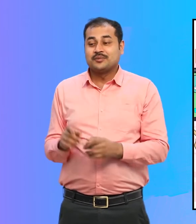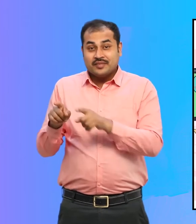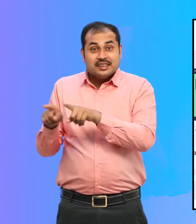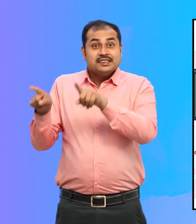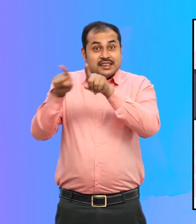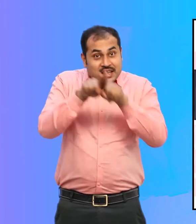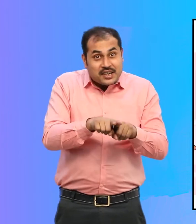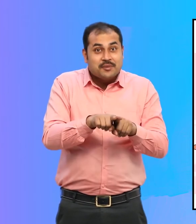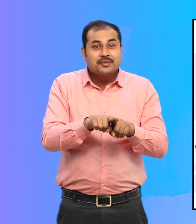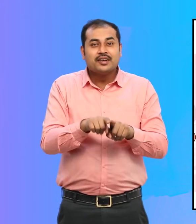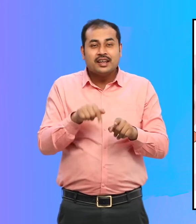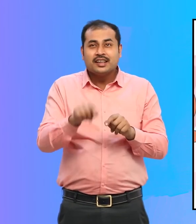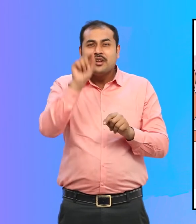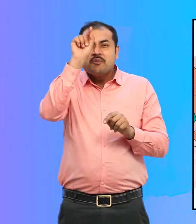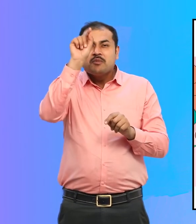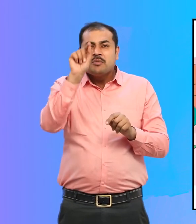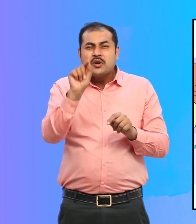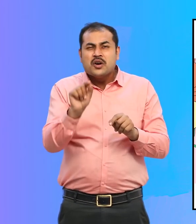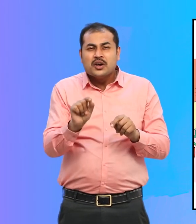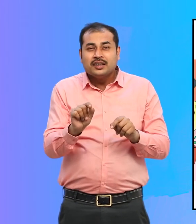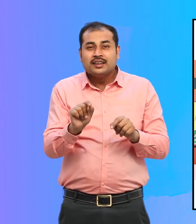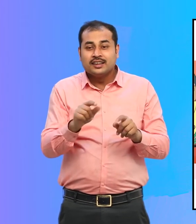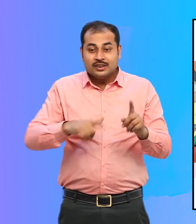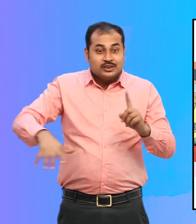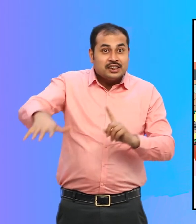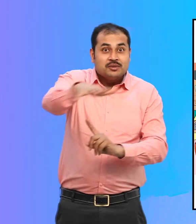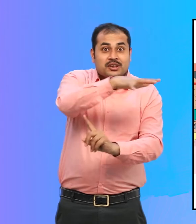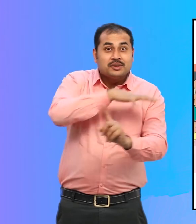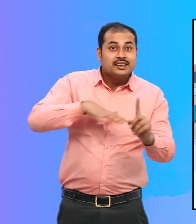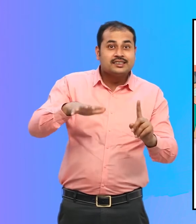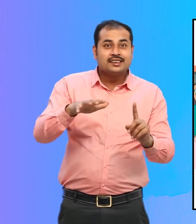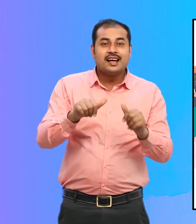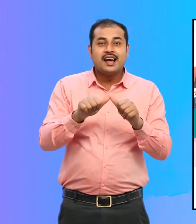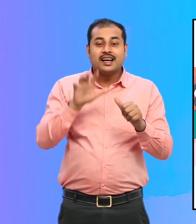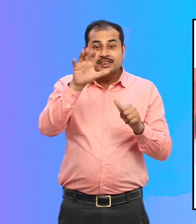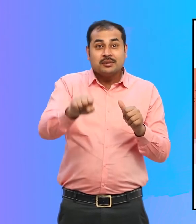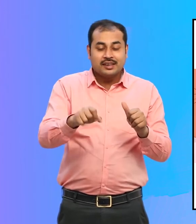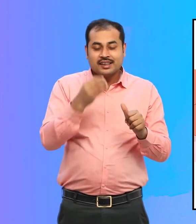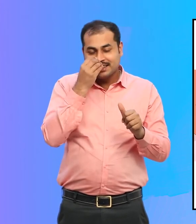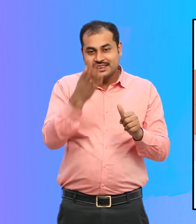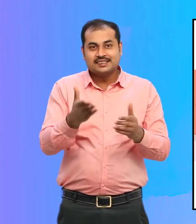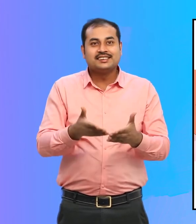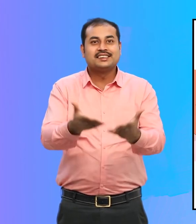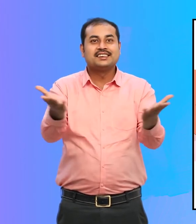कि ऐसी छोटी-छोटी बातों से हमारे आस-पास का वातावरण शुद्ध मे बनता है